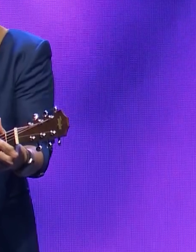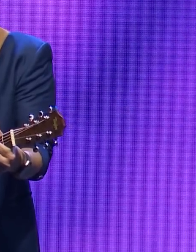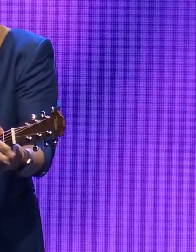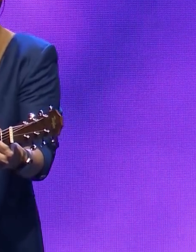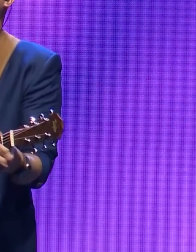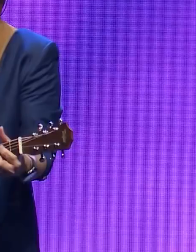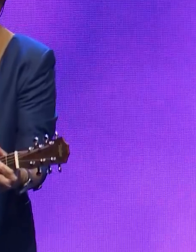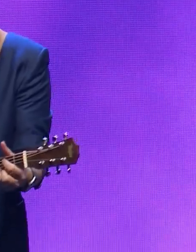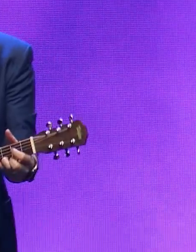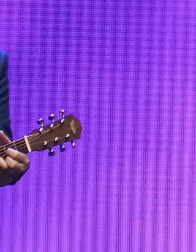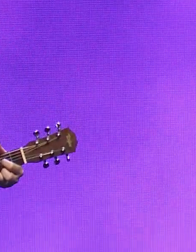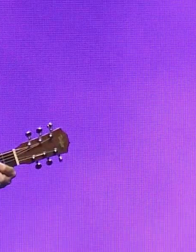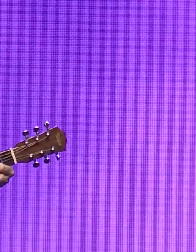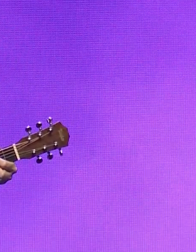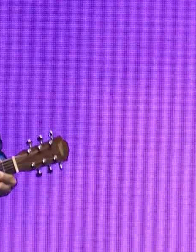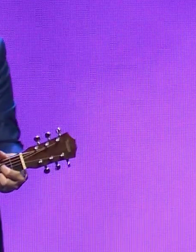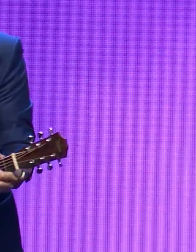Haleluya.